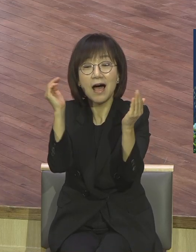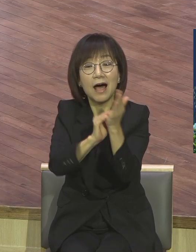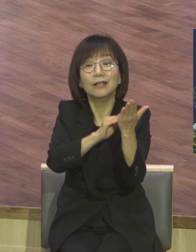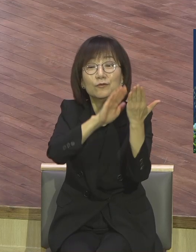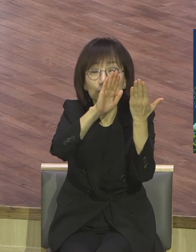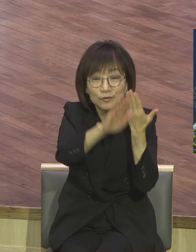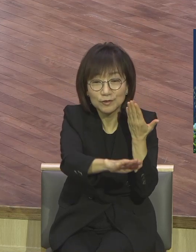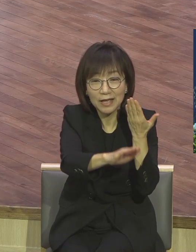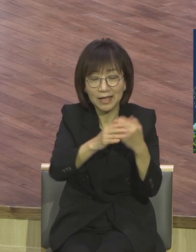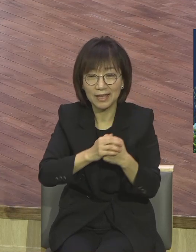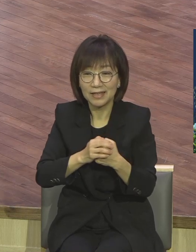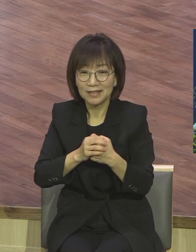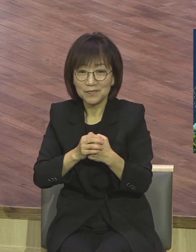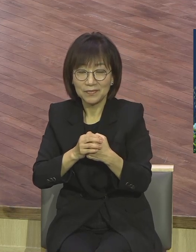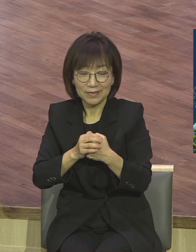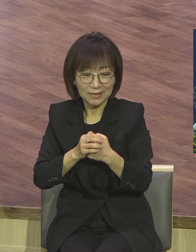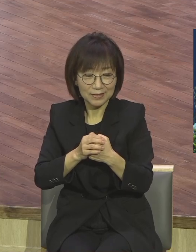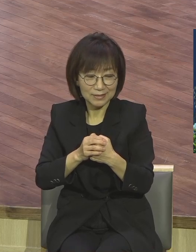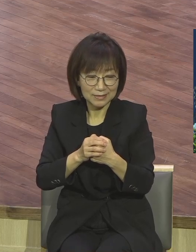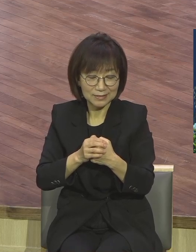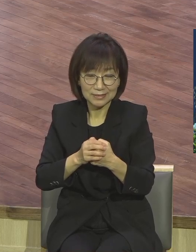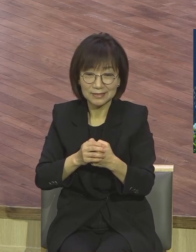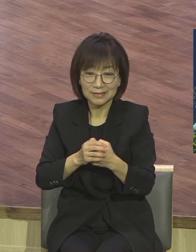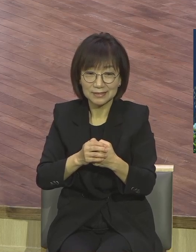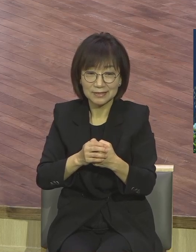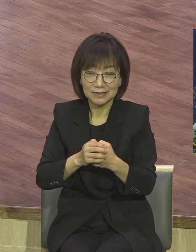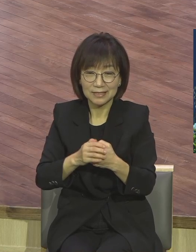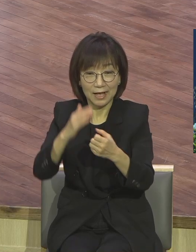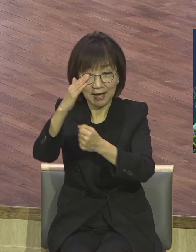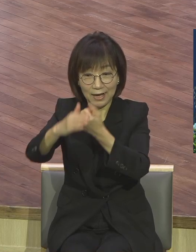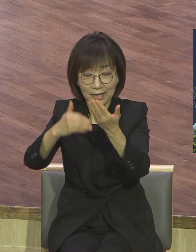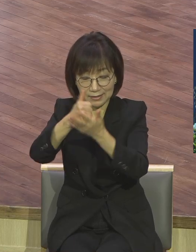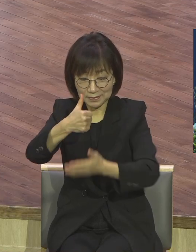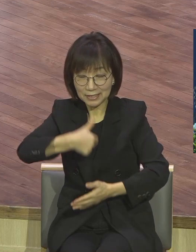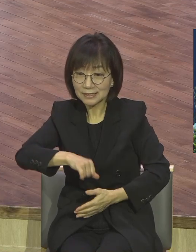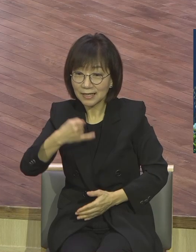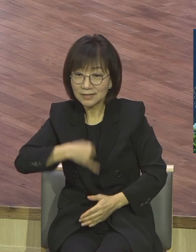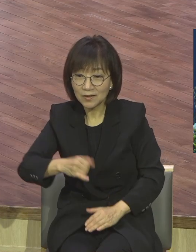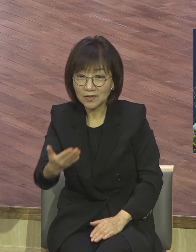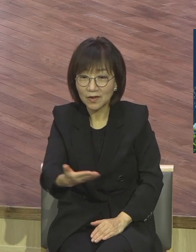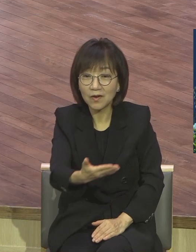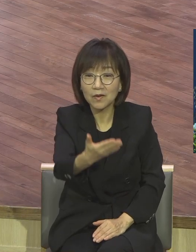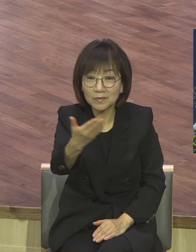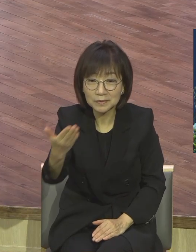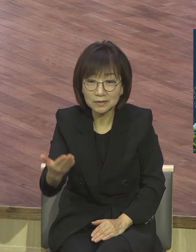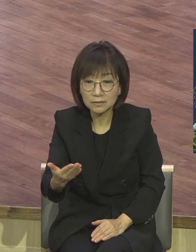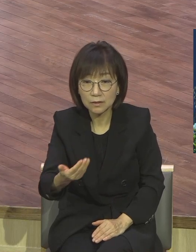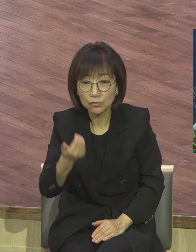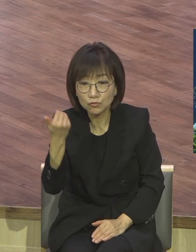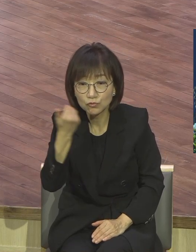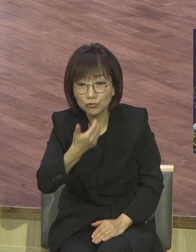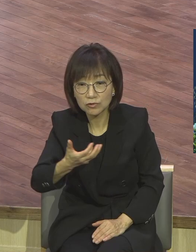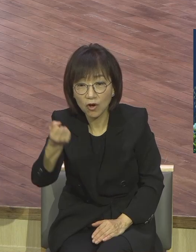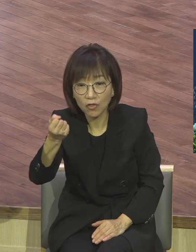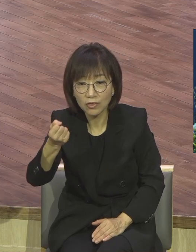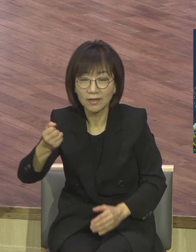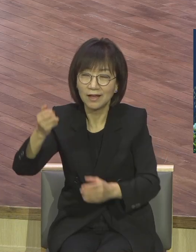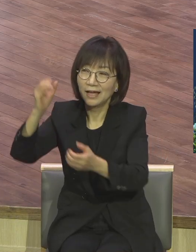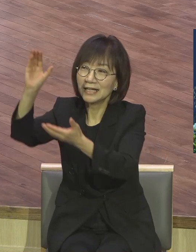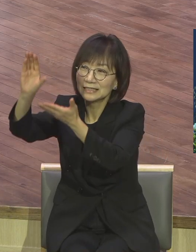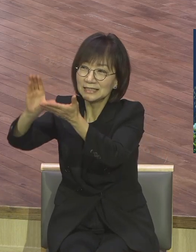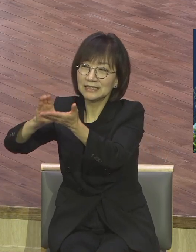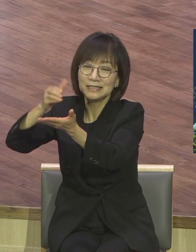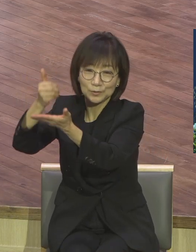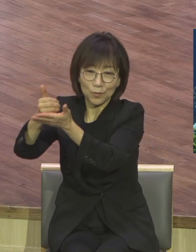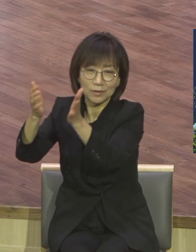하나님의 자녀는 하나님의 복음을 통하여 예수 그리스도의 것으로 부름받은